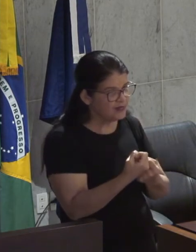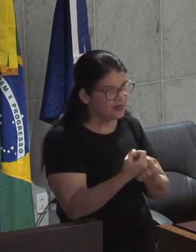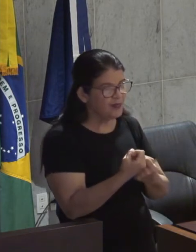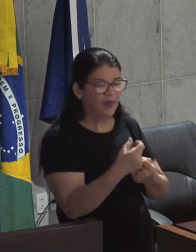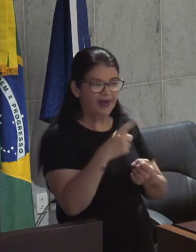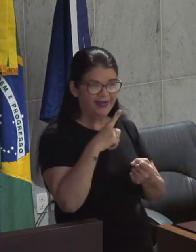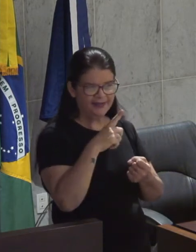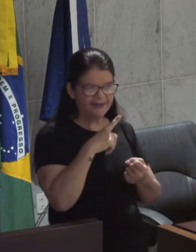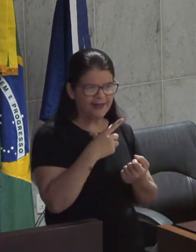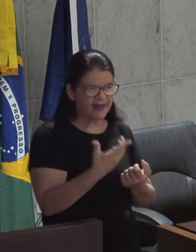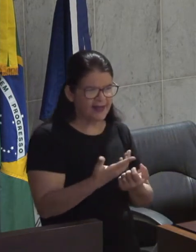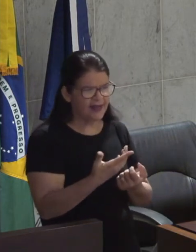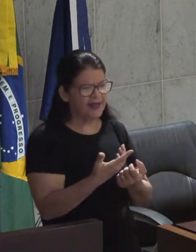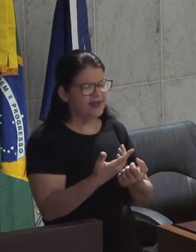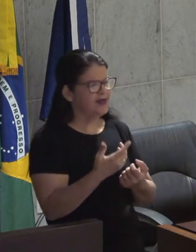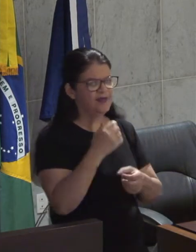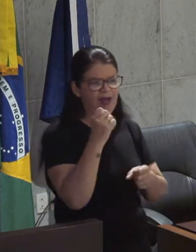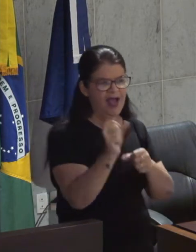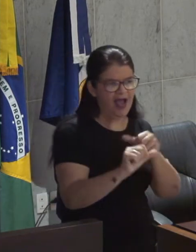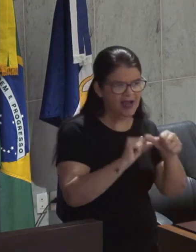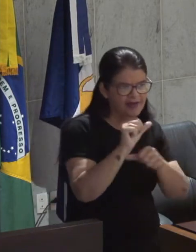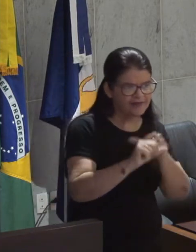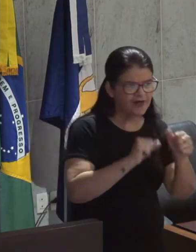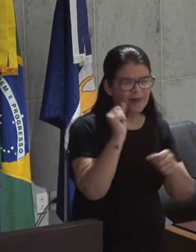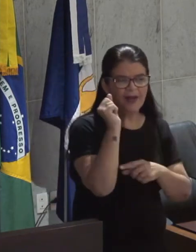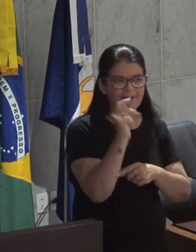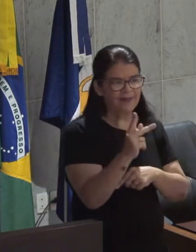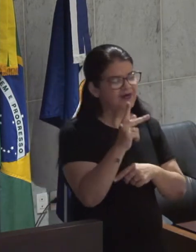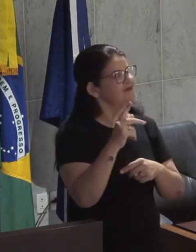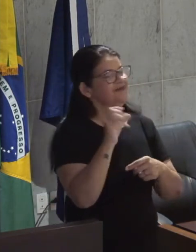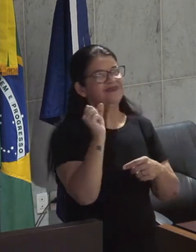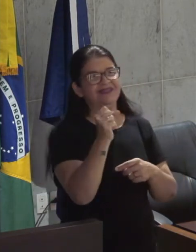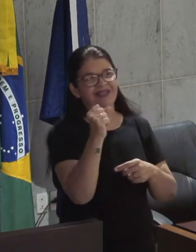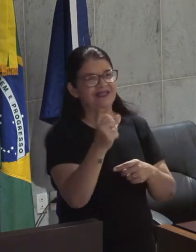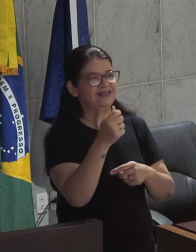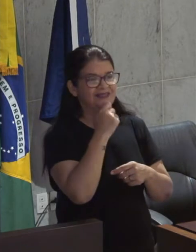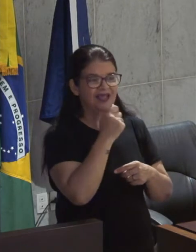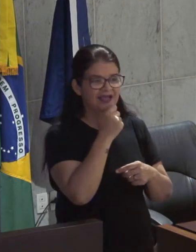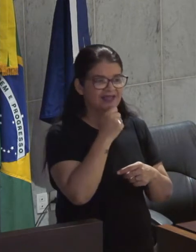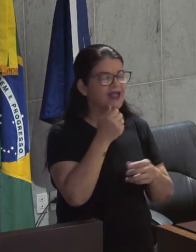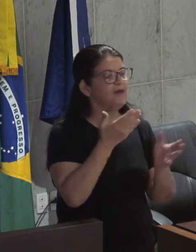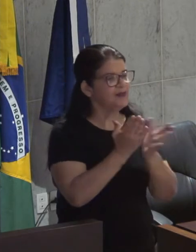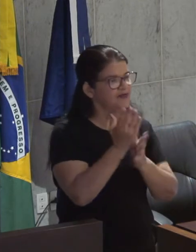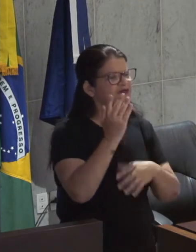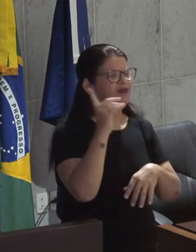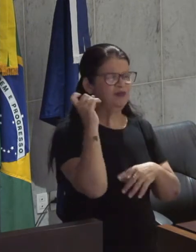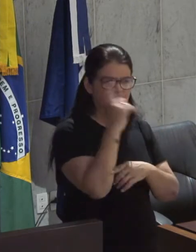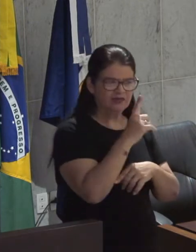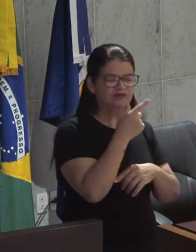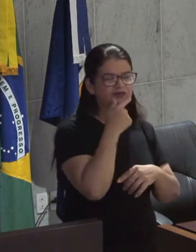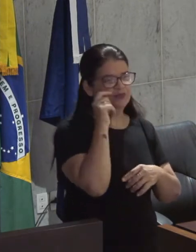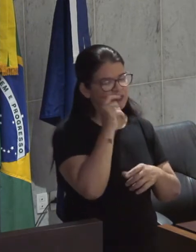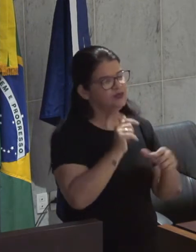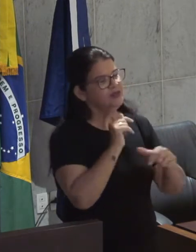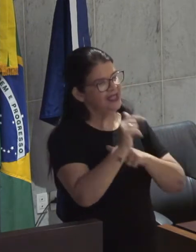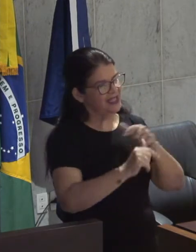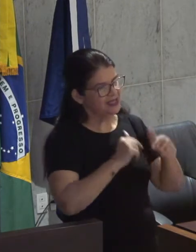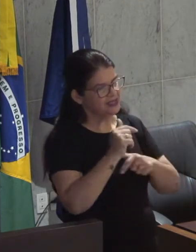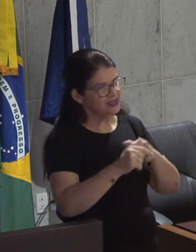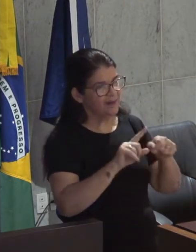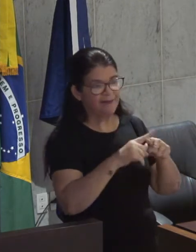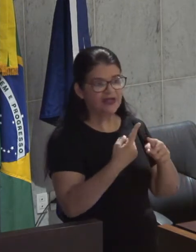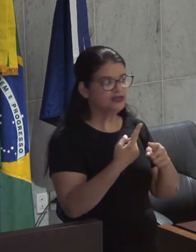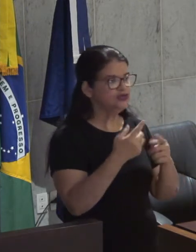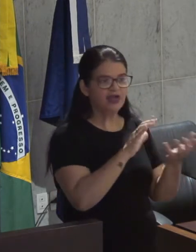ter uma reforma da Previdência aprovada, muito dura ainda para os trabalhadores e trabalhadoras, mas não na forma